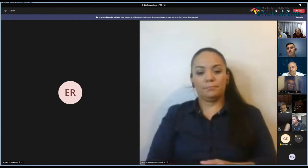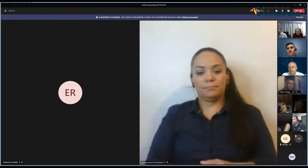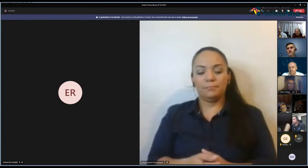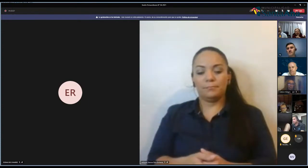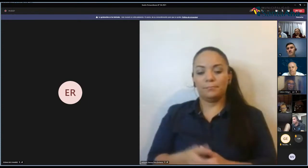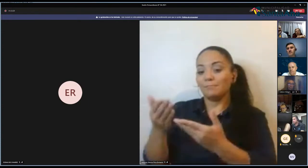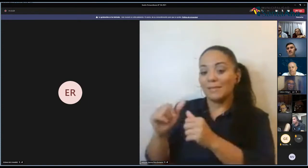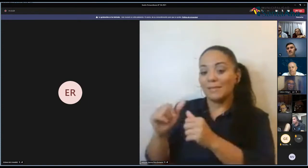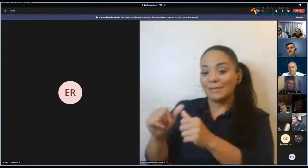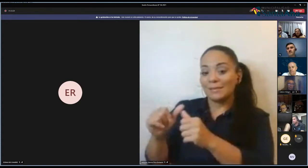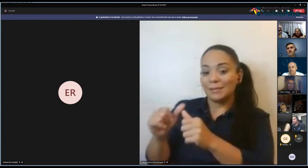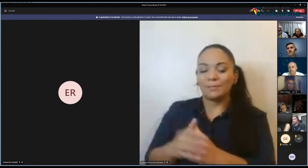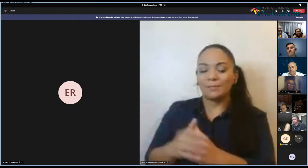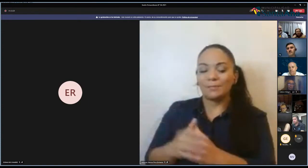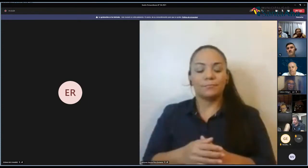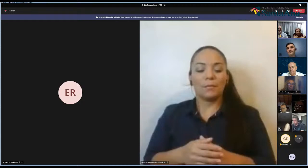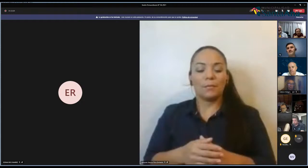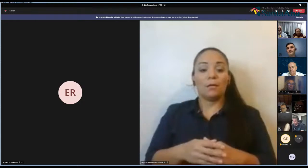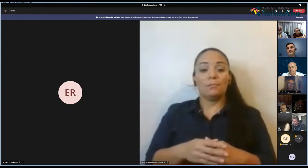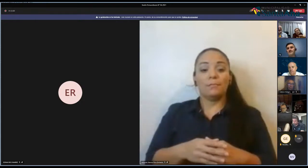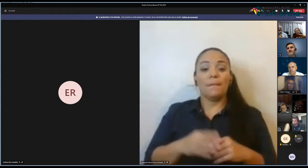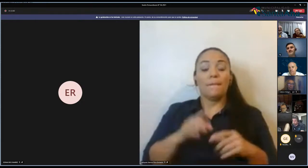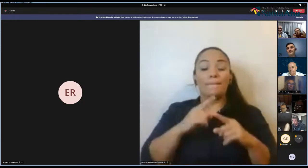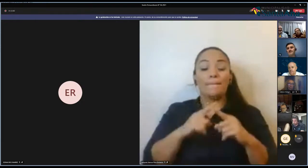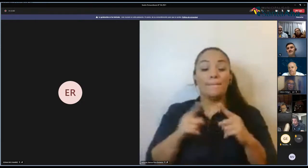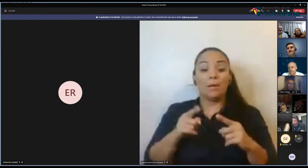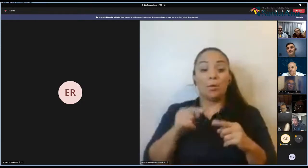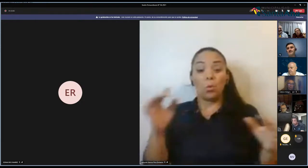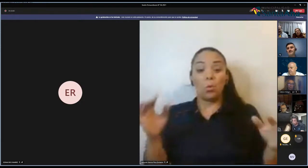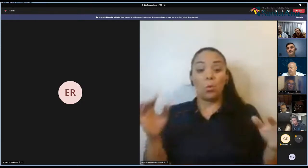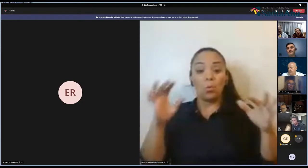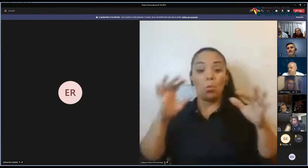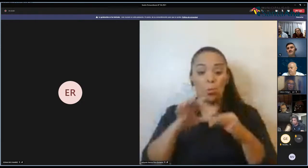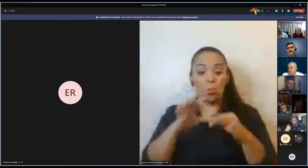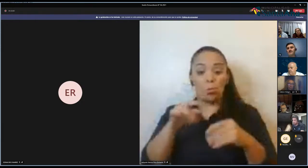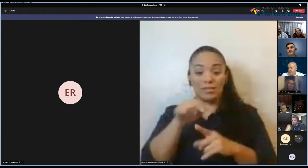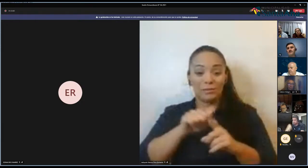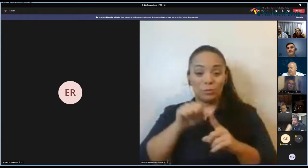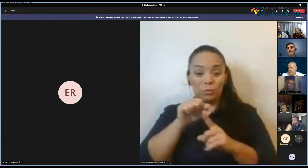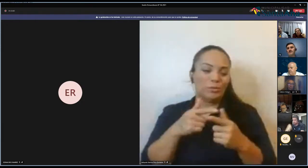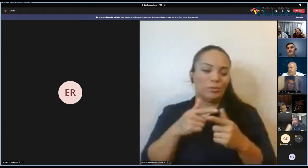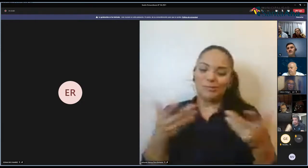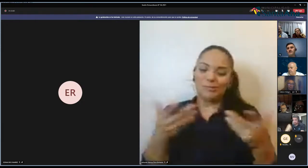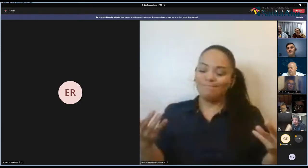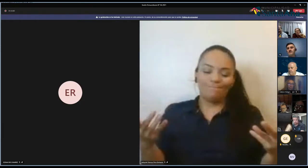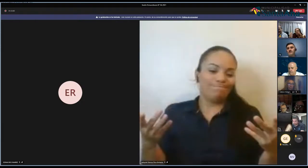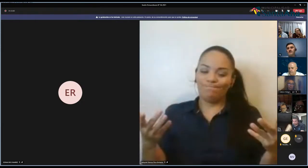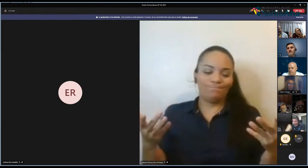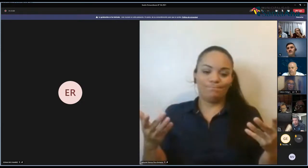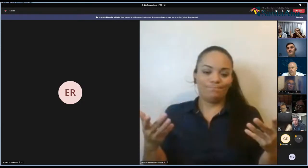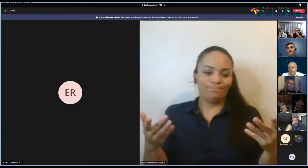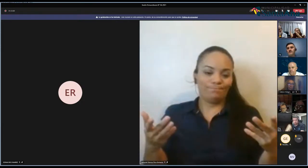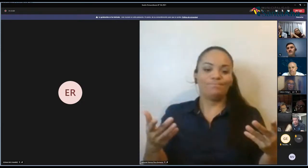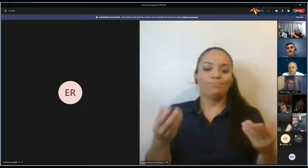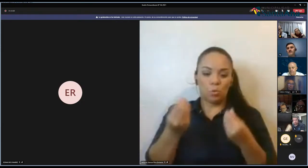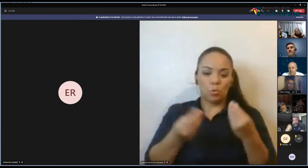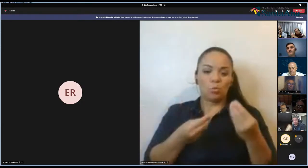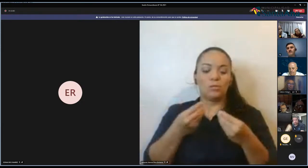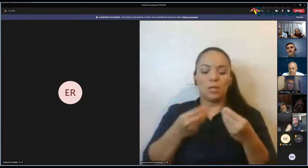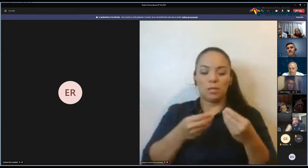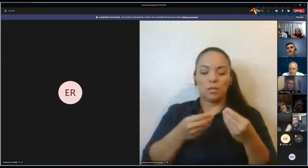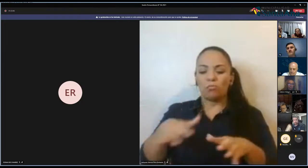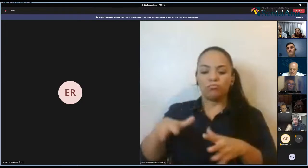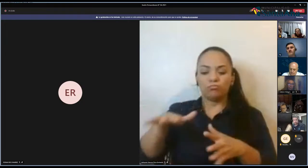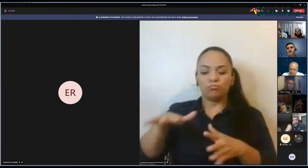al unirse al unirse en esta situación es lo que está provocando las inundaciones del lado de